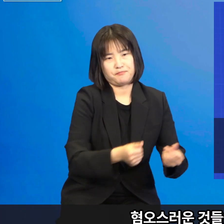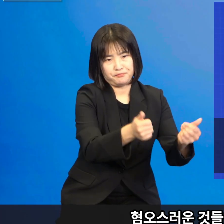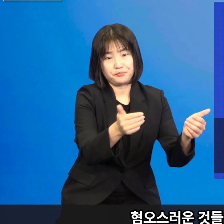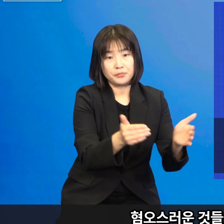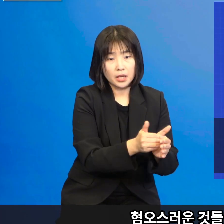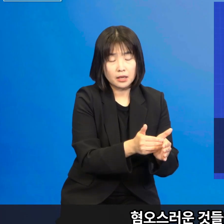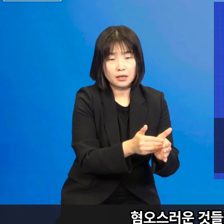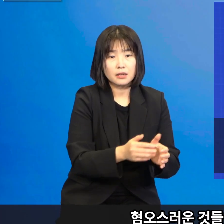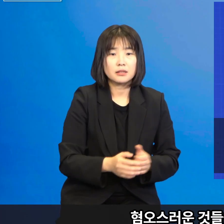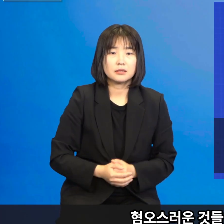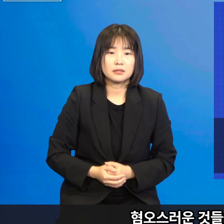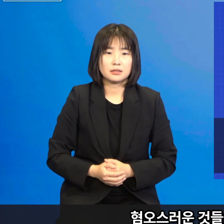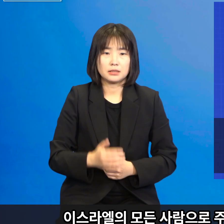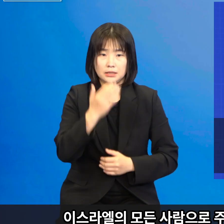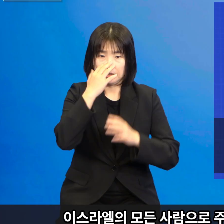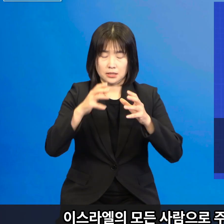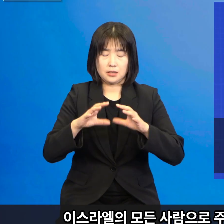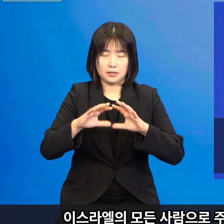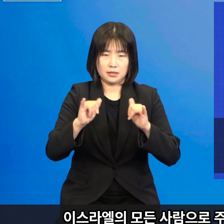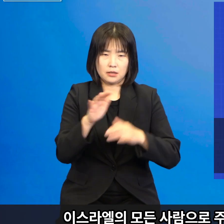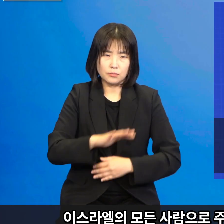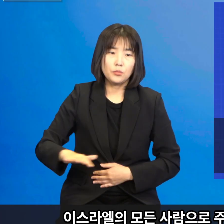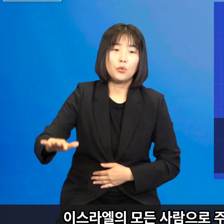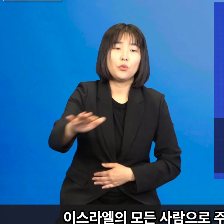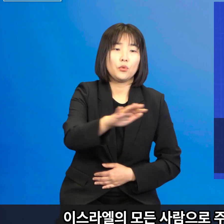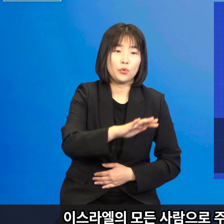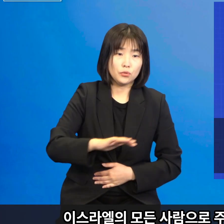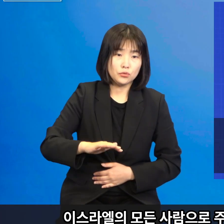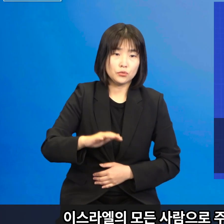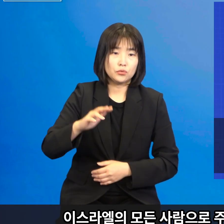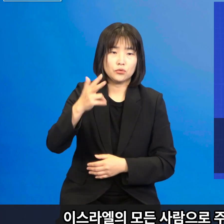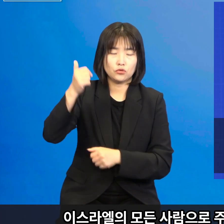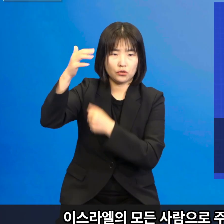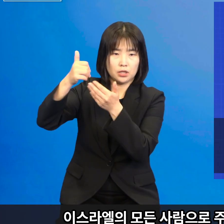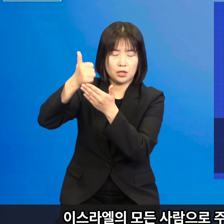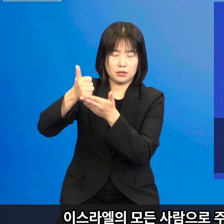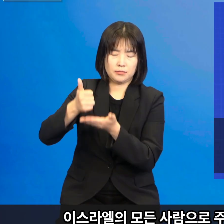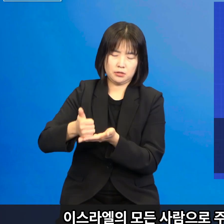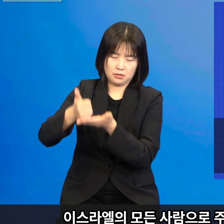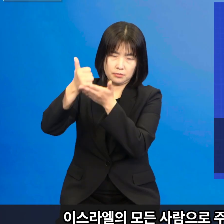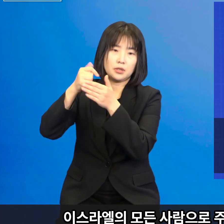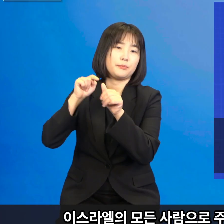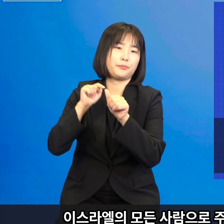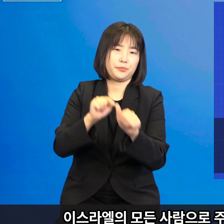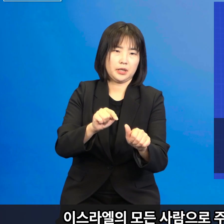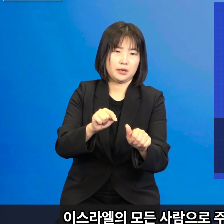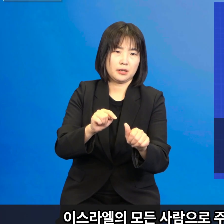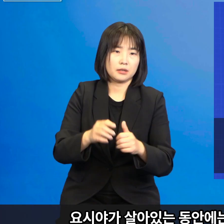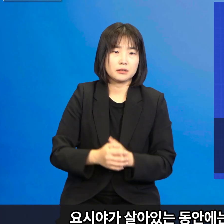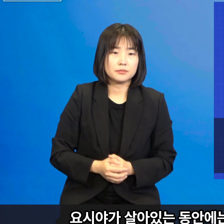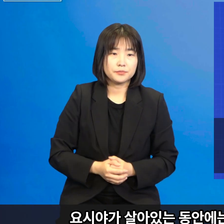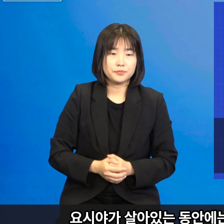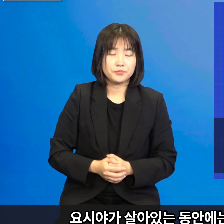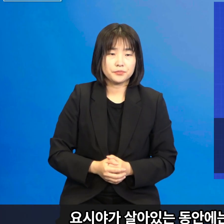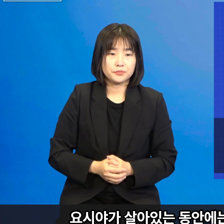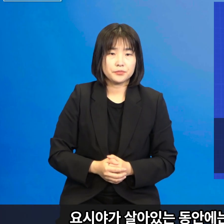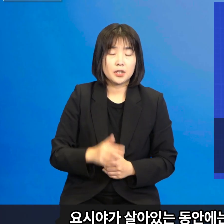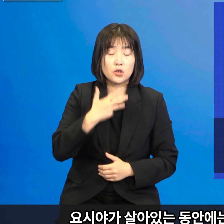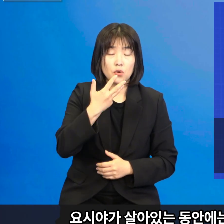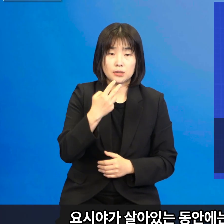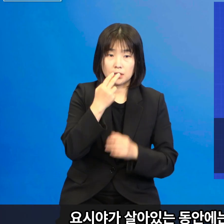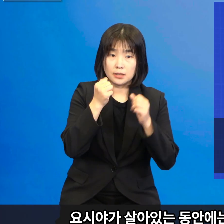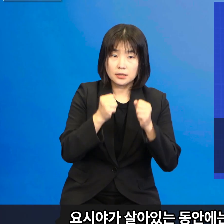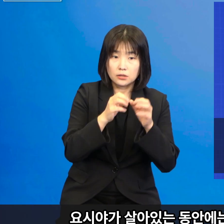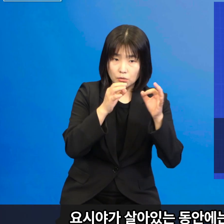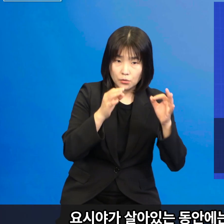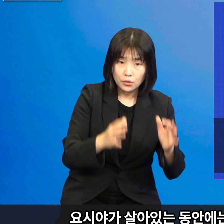것들을 다 없애버리고 이스라엘의 모든 사람으로 주 하나님을 섬기게 하였으므로 요시야가